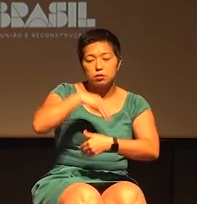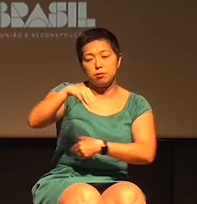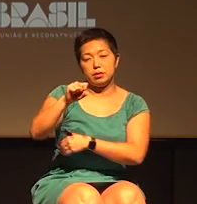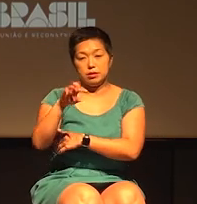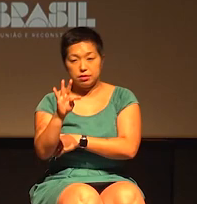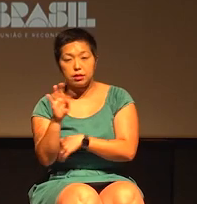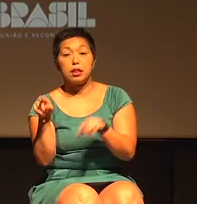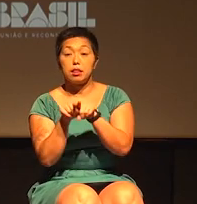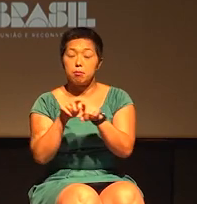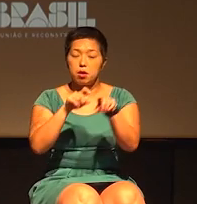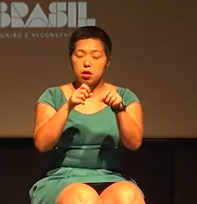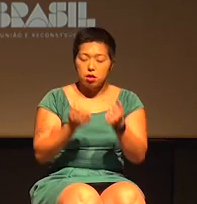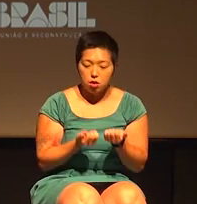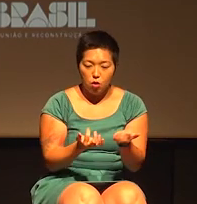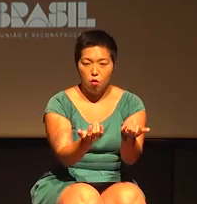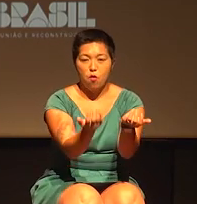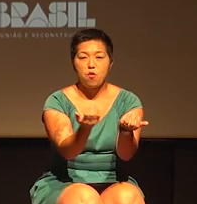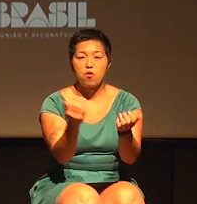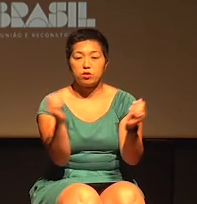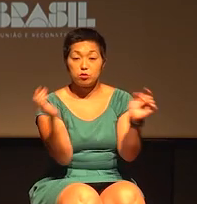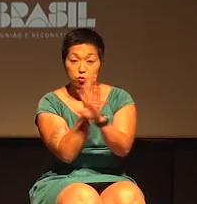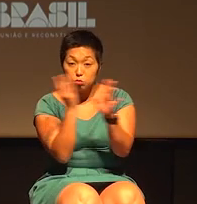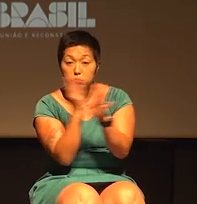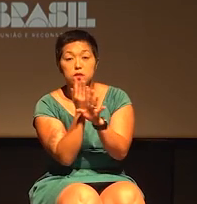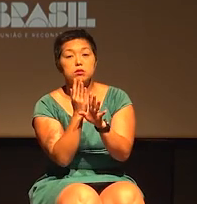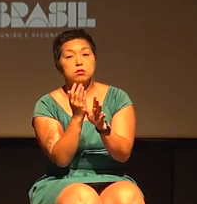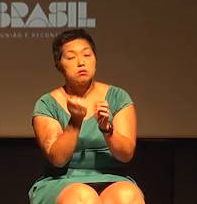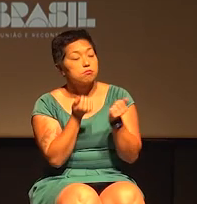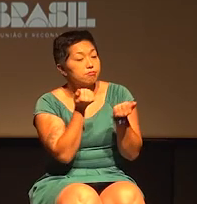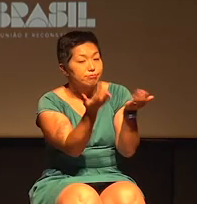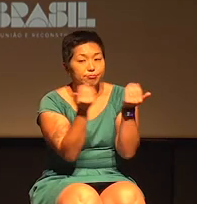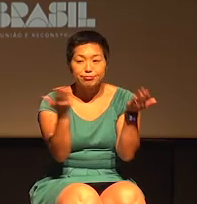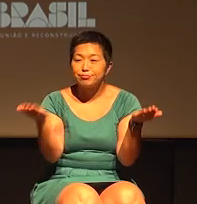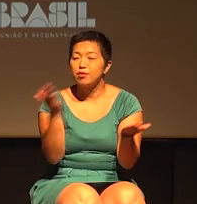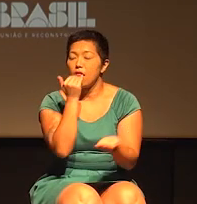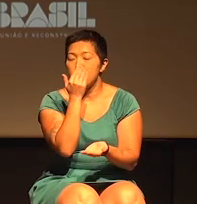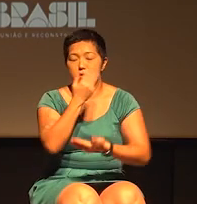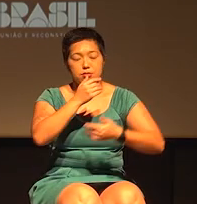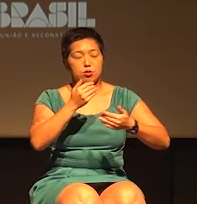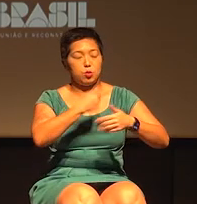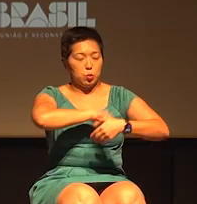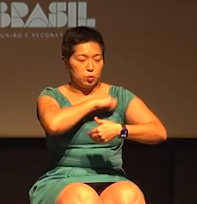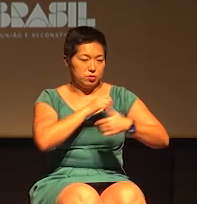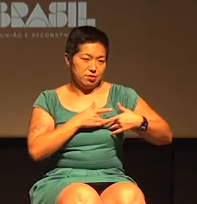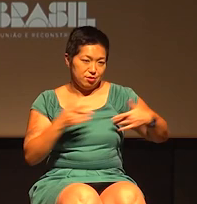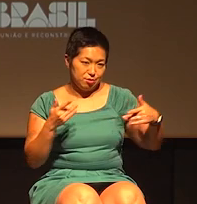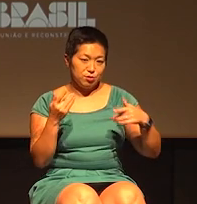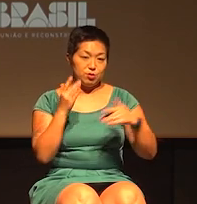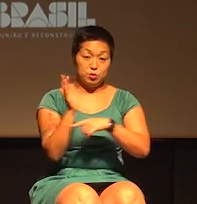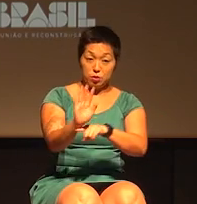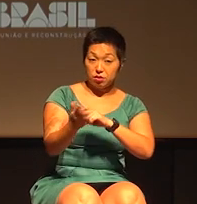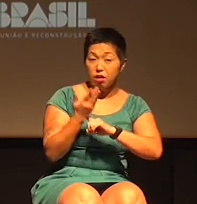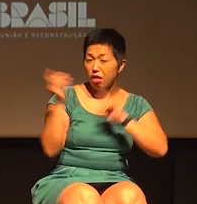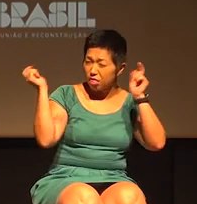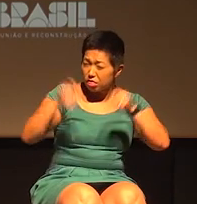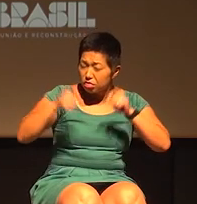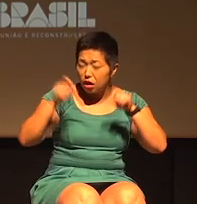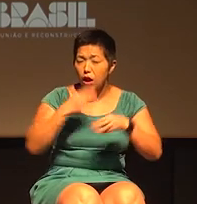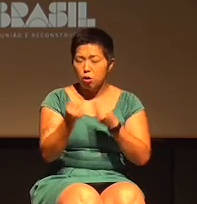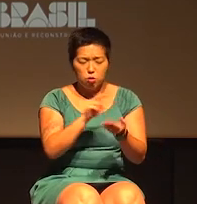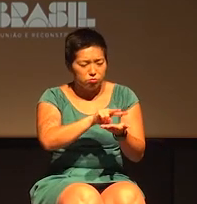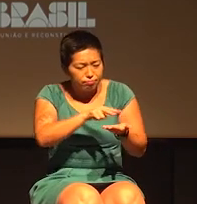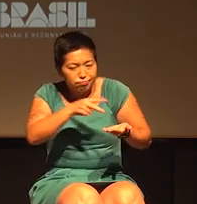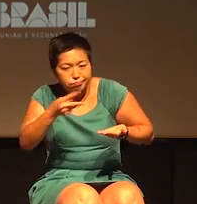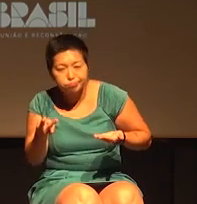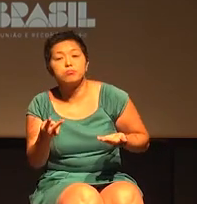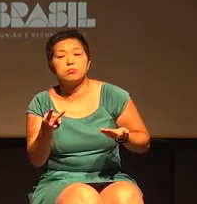Hortas urbanas né que estão alimentando as cozinhas solidárias então assim e é possível existe uma transição